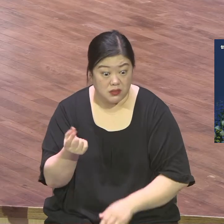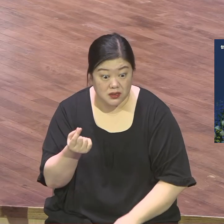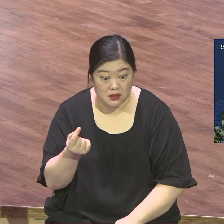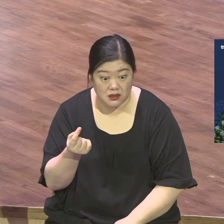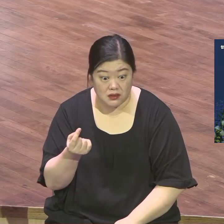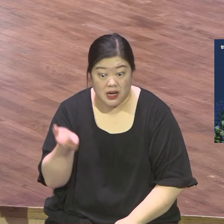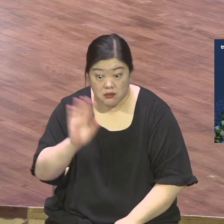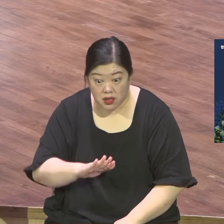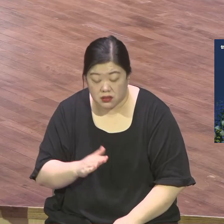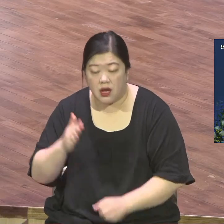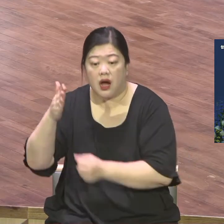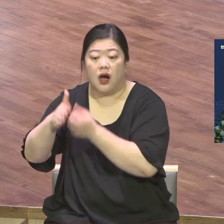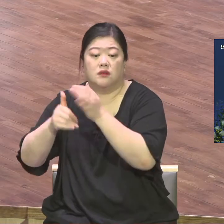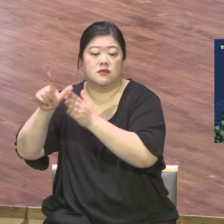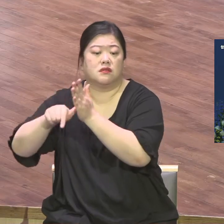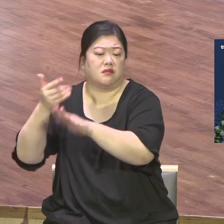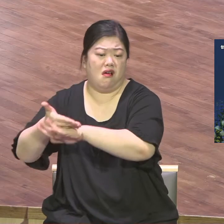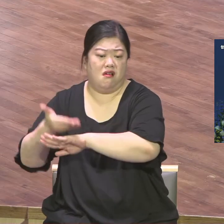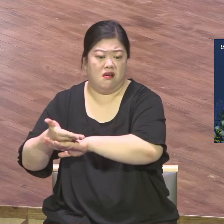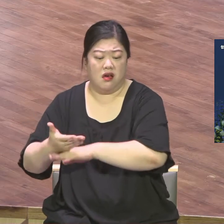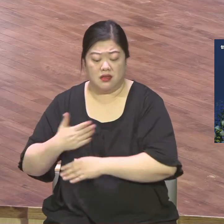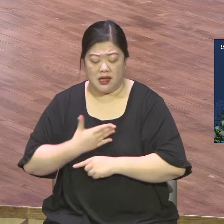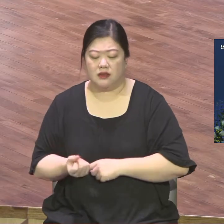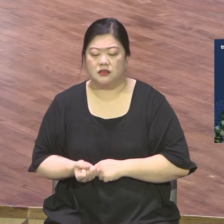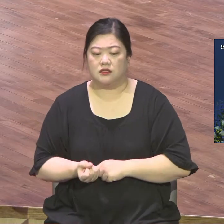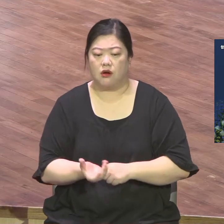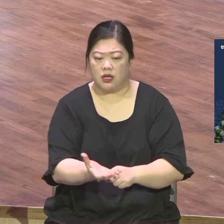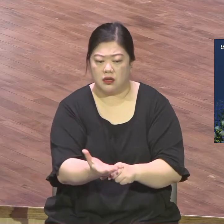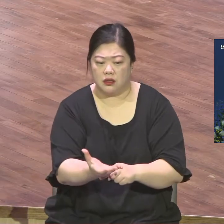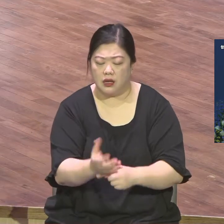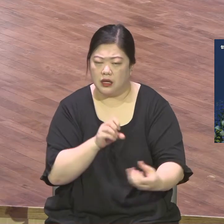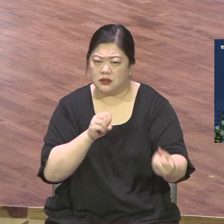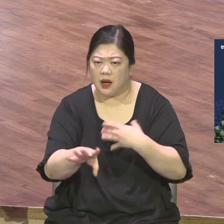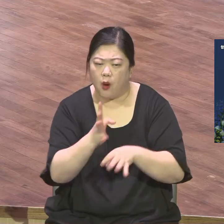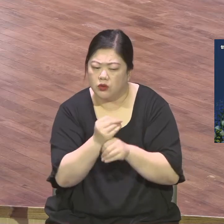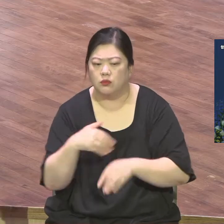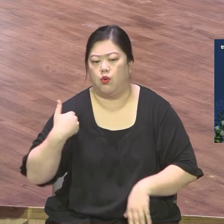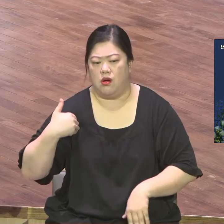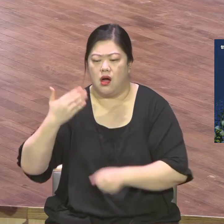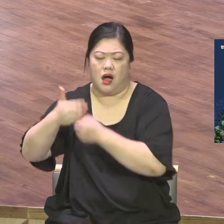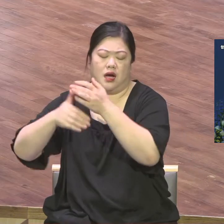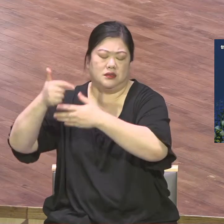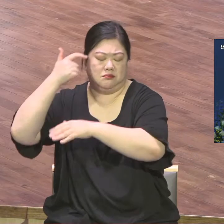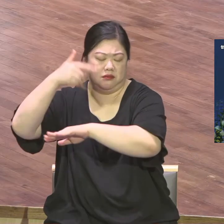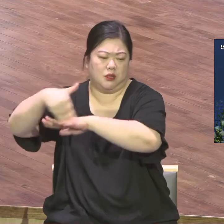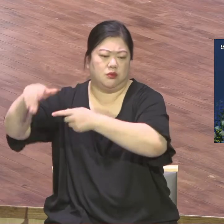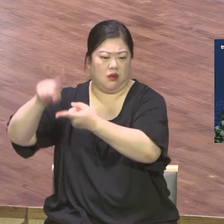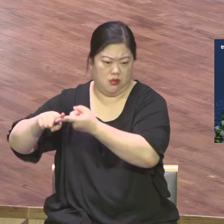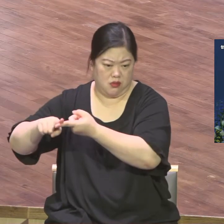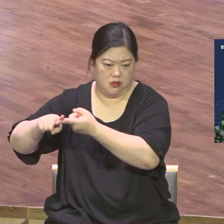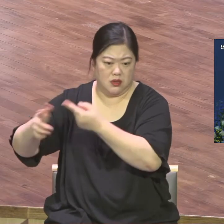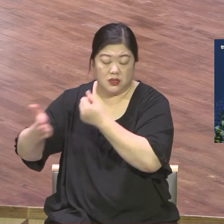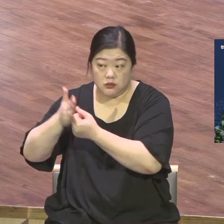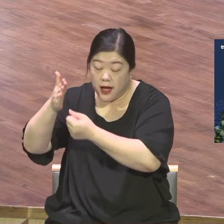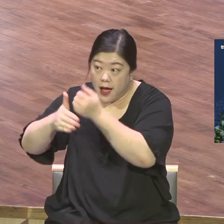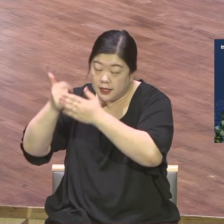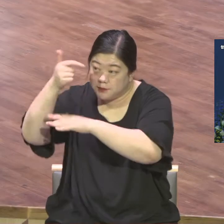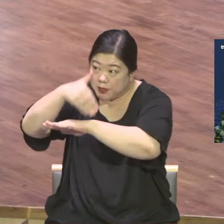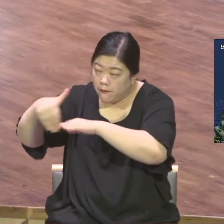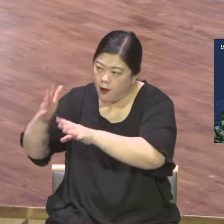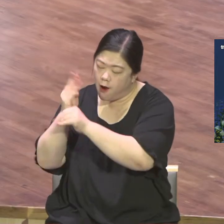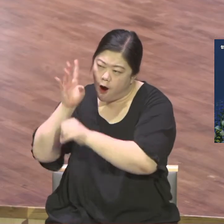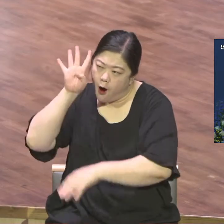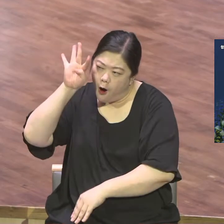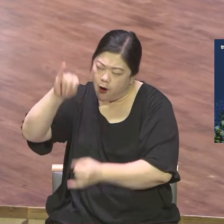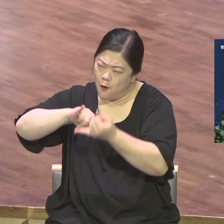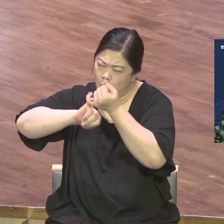모릅니다. 한 가지 붙잡아야 할 것은 가문 복음화는 반드시 이루어진다. 그걸 믿으세요. 가문 복음화는